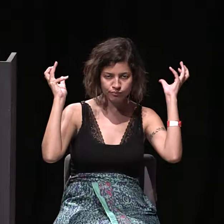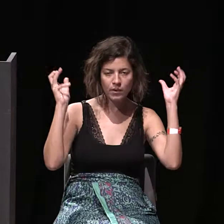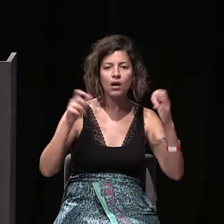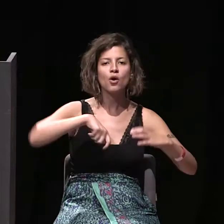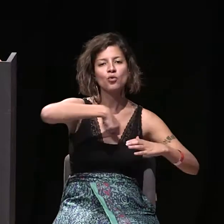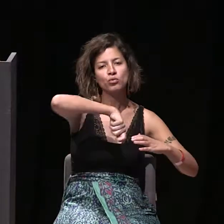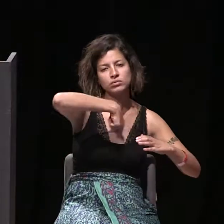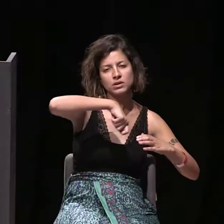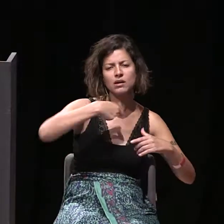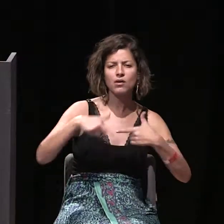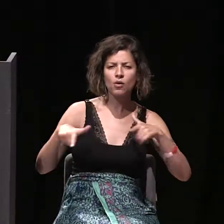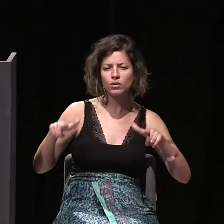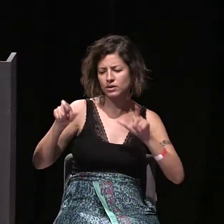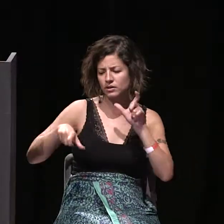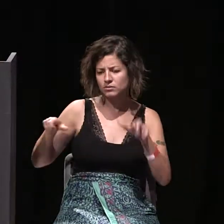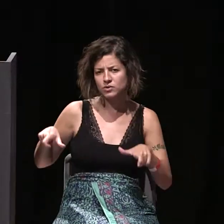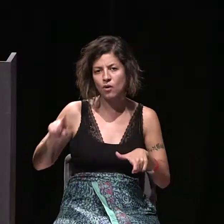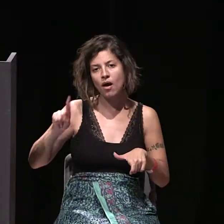E